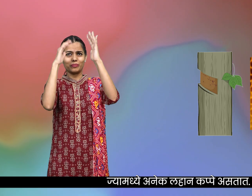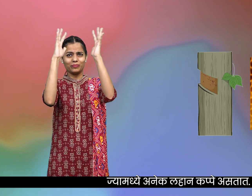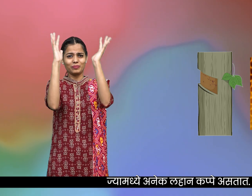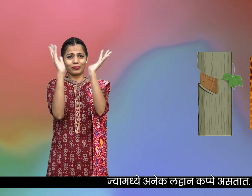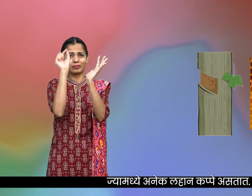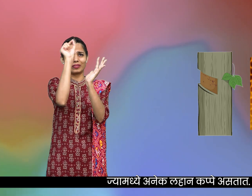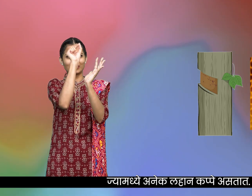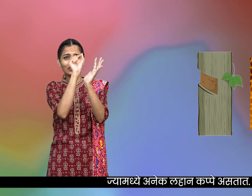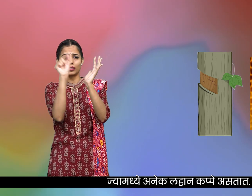कप्पे असतात,